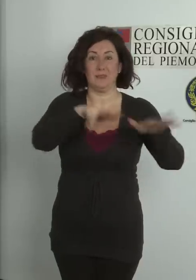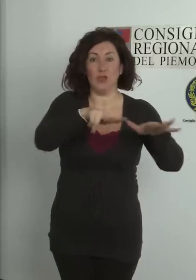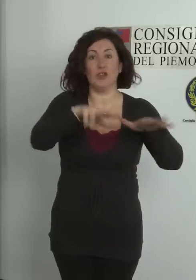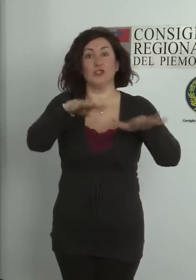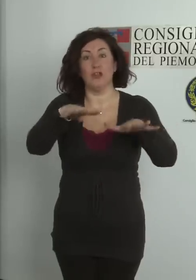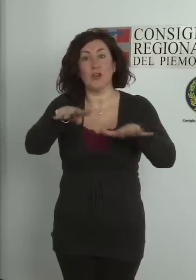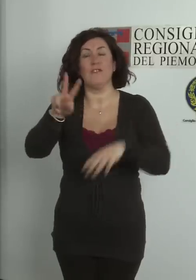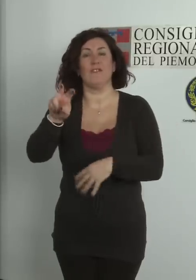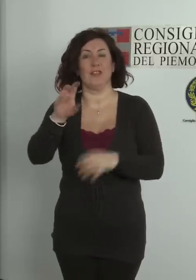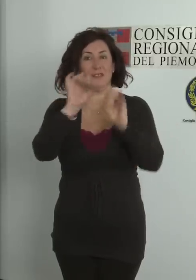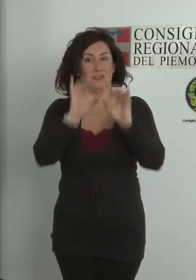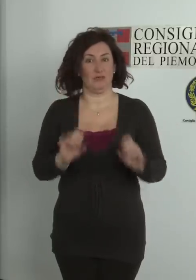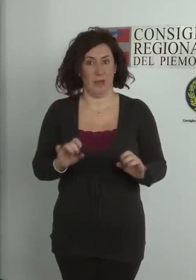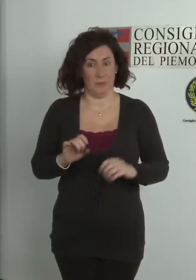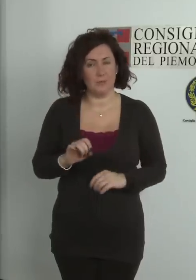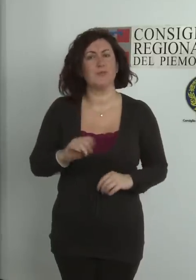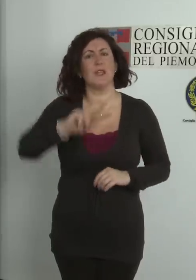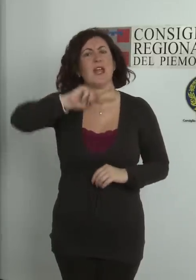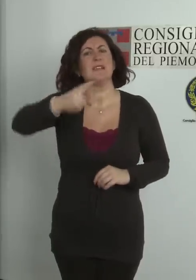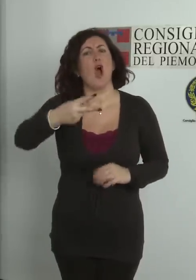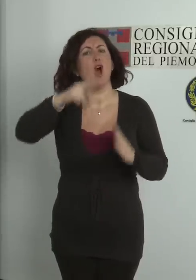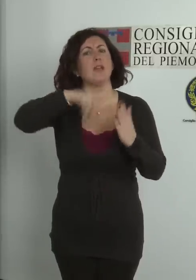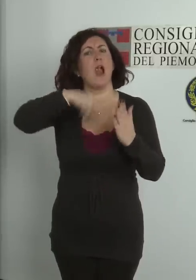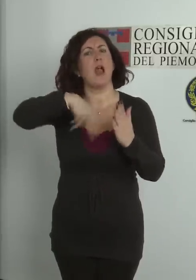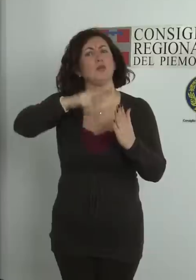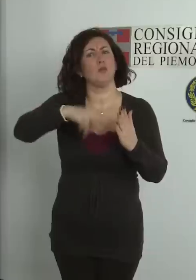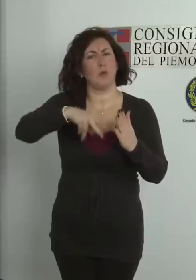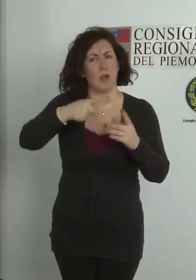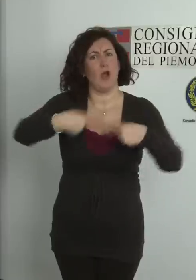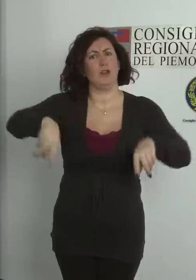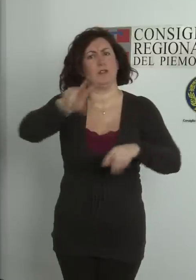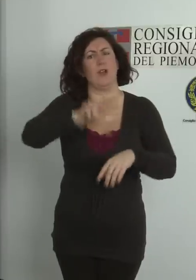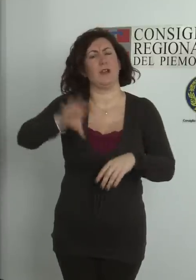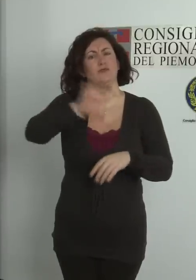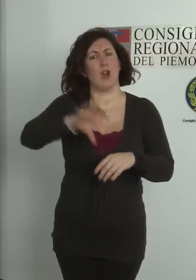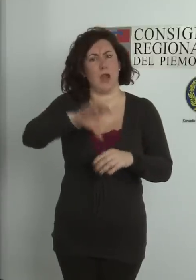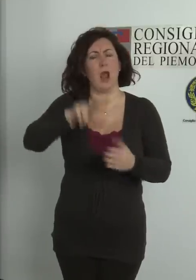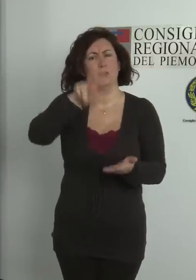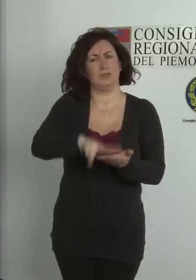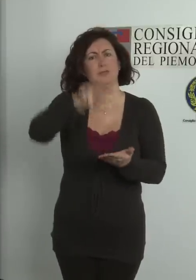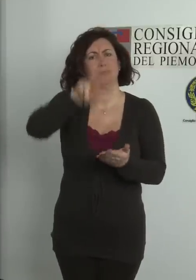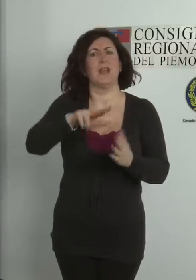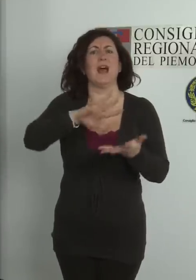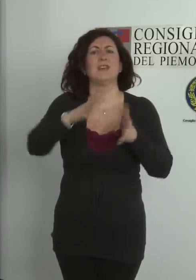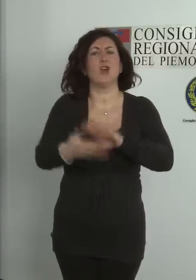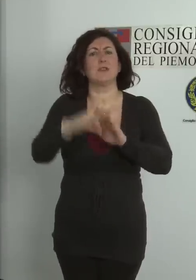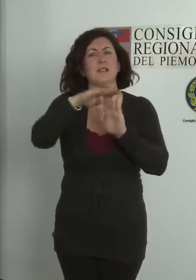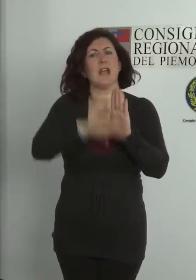in seconda lettura la legge di modifica statutaria che dalla prossima legislatura riduce il numero dei consiglieri da 60 a